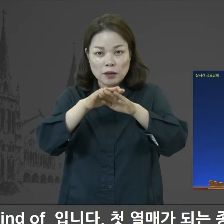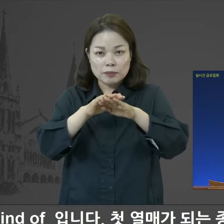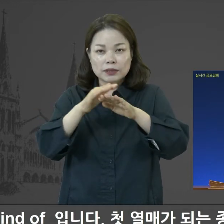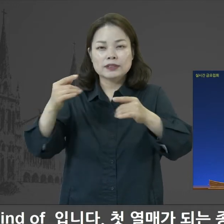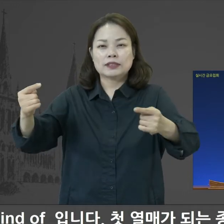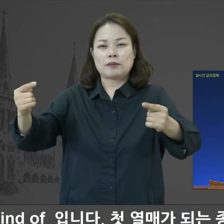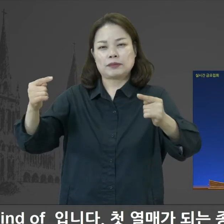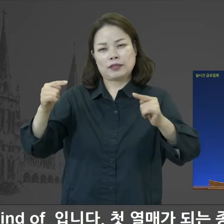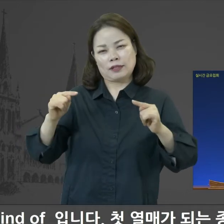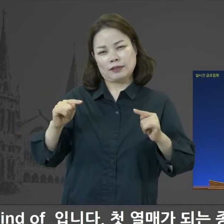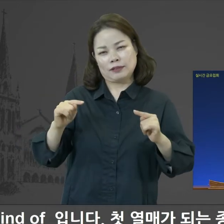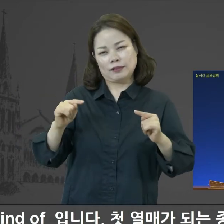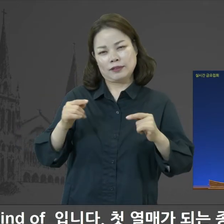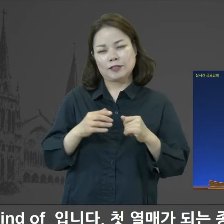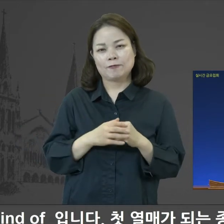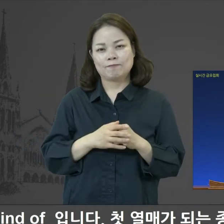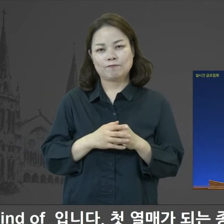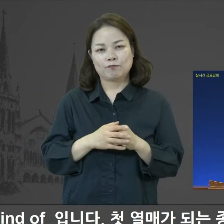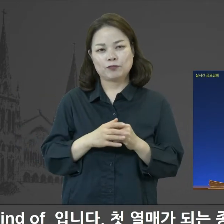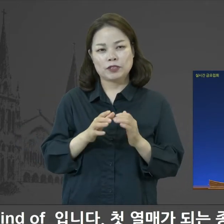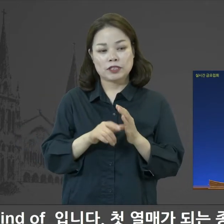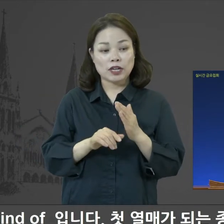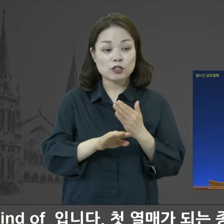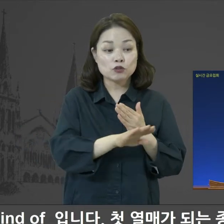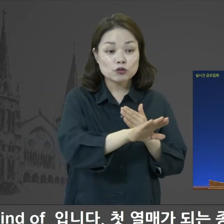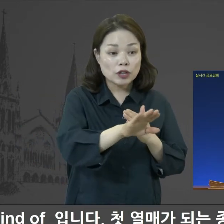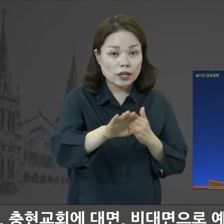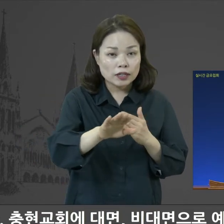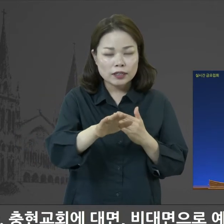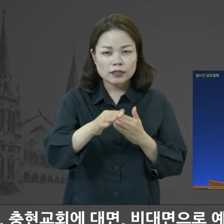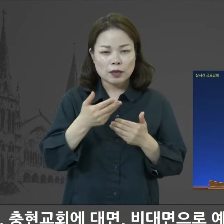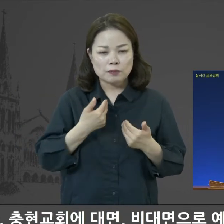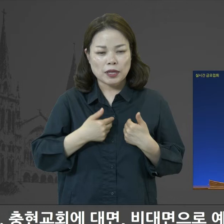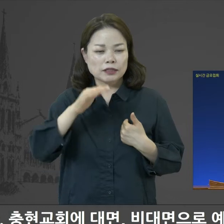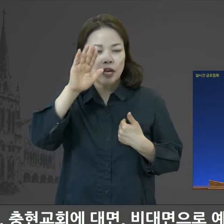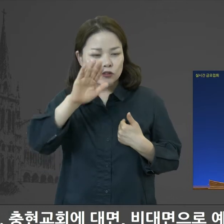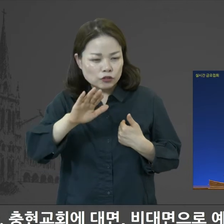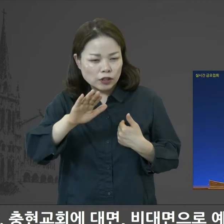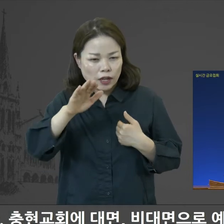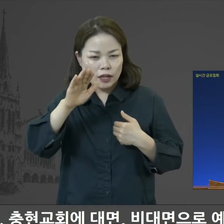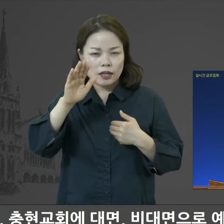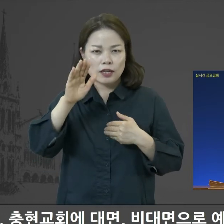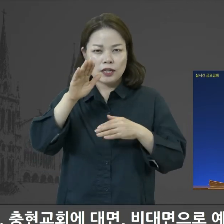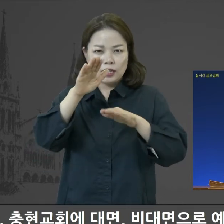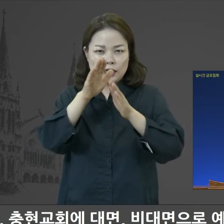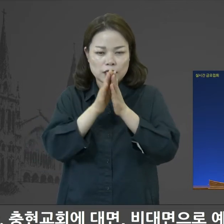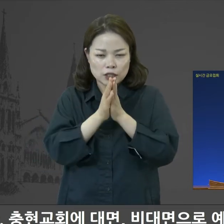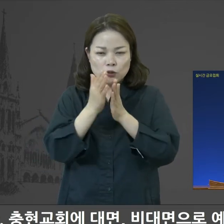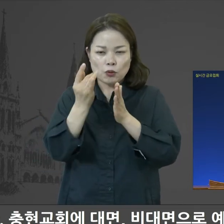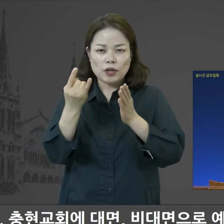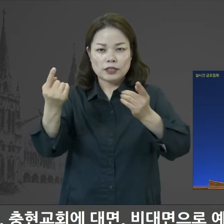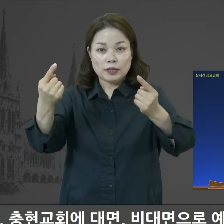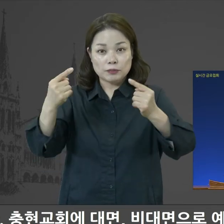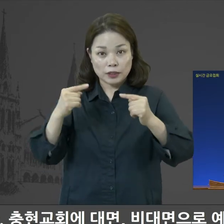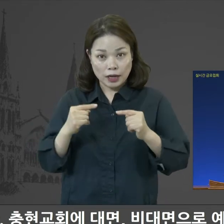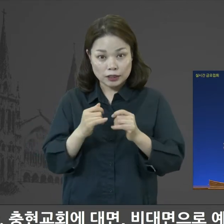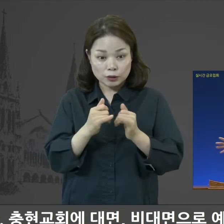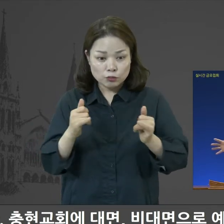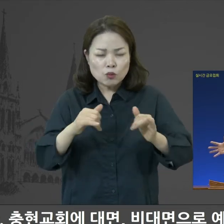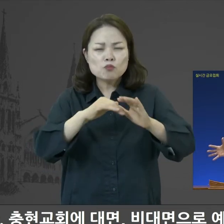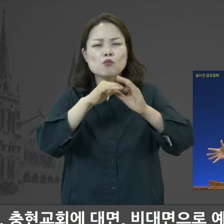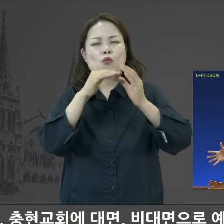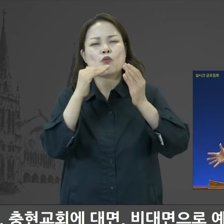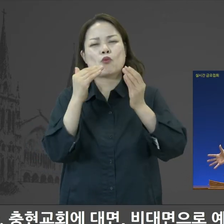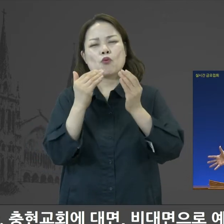예배 드리시는 분들, 또 시간 이외에 좀 바쁘셔서 나중에 들어오셔서 이 기도에 참여하실 분들, 이